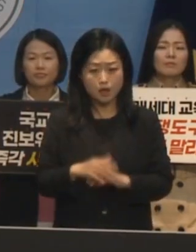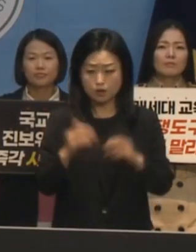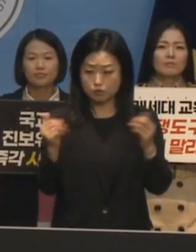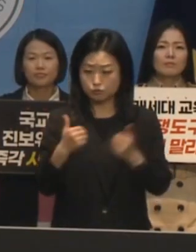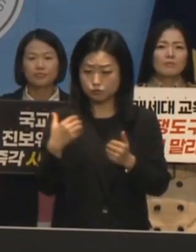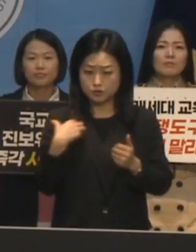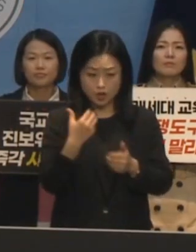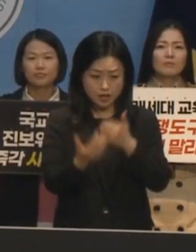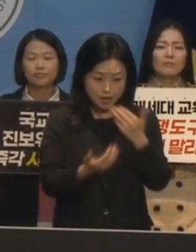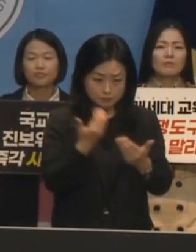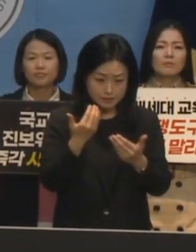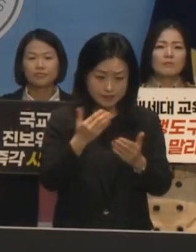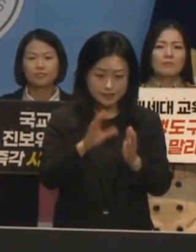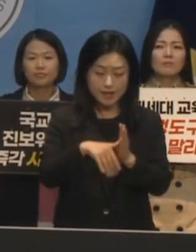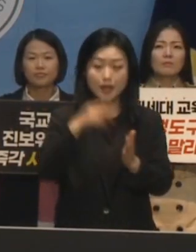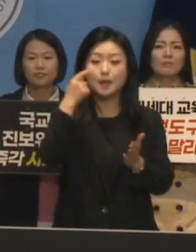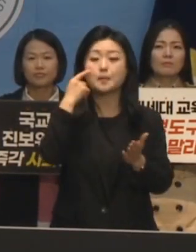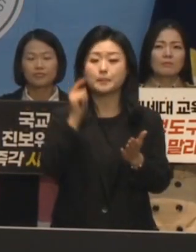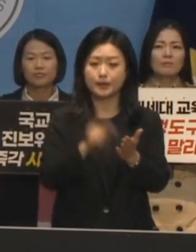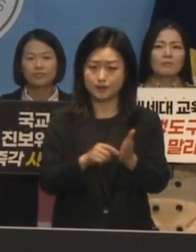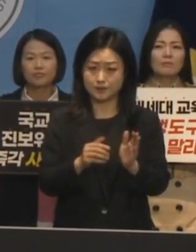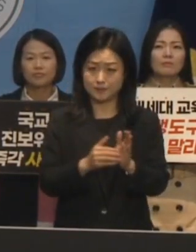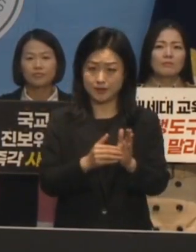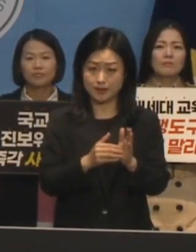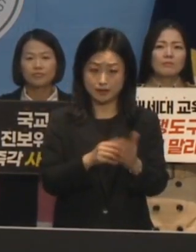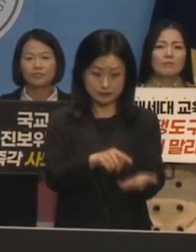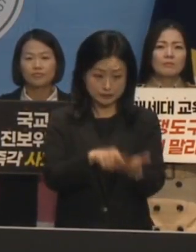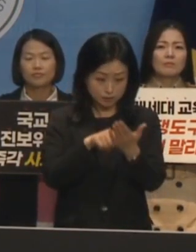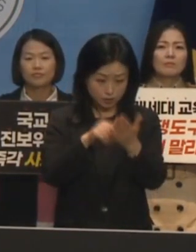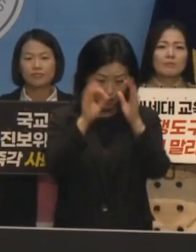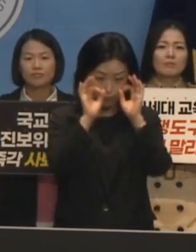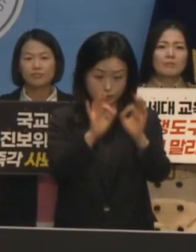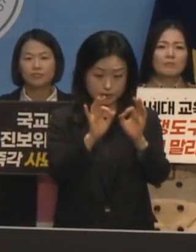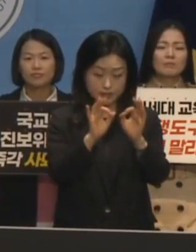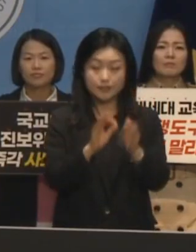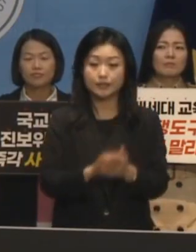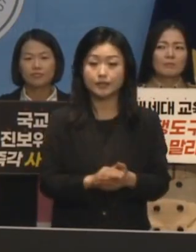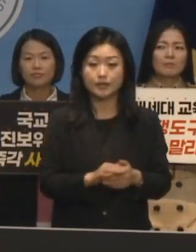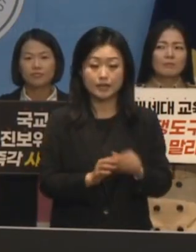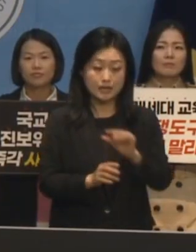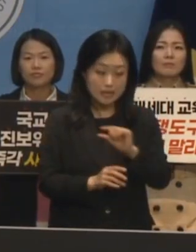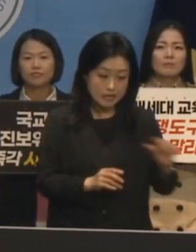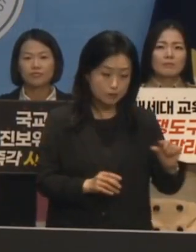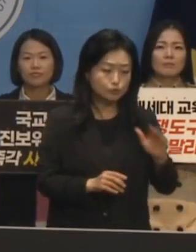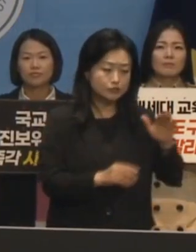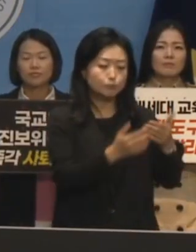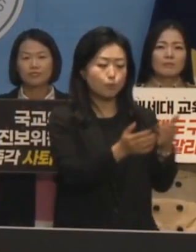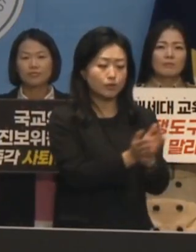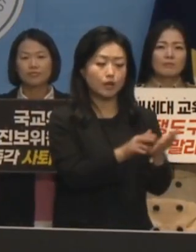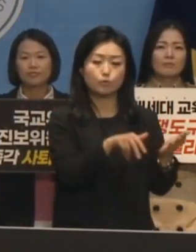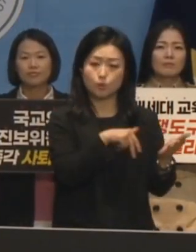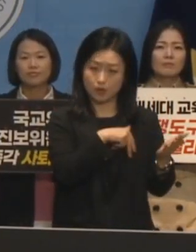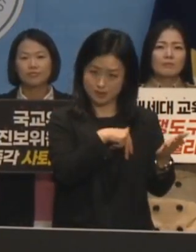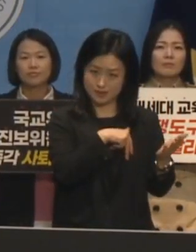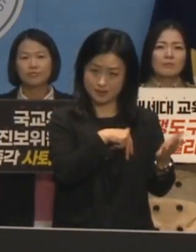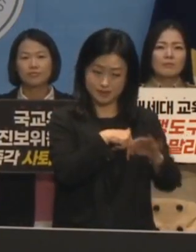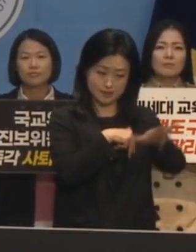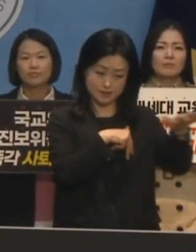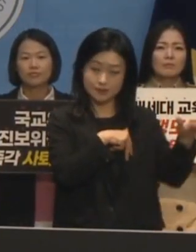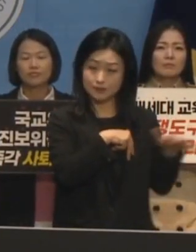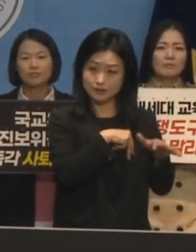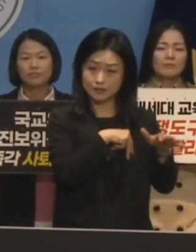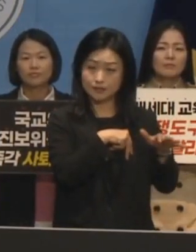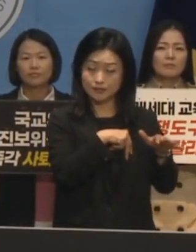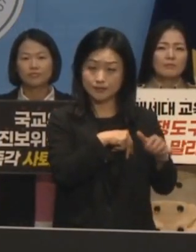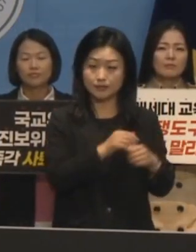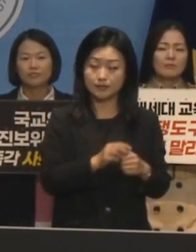밝혀져 충격을 주고 있다. 드러난 경위를 요약하면 일부 진보 측 위원들이 위원회 구성의